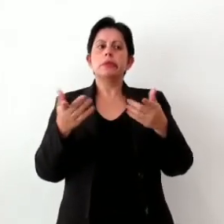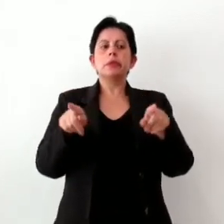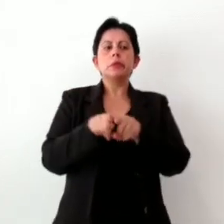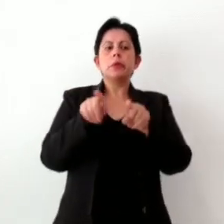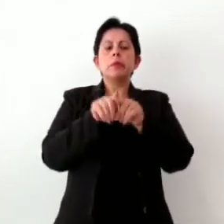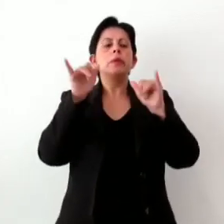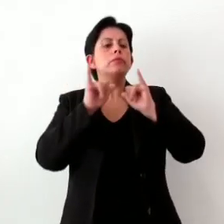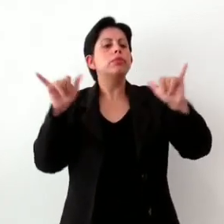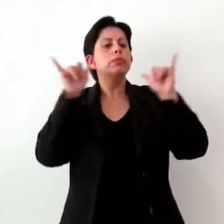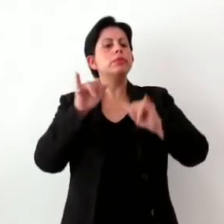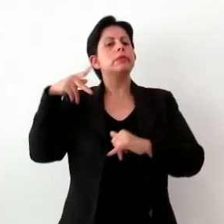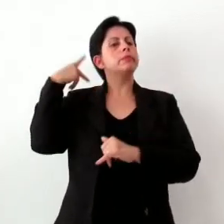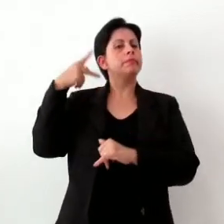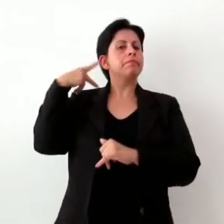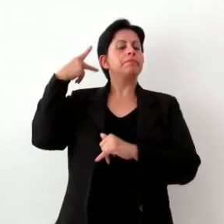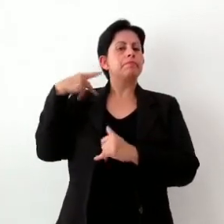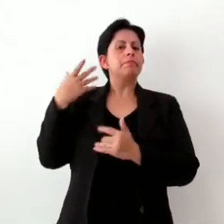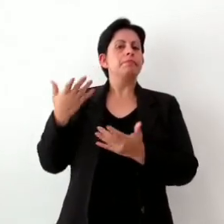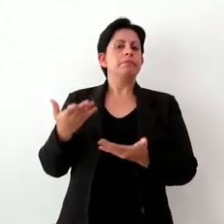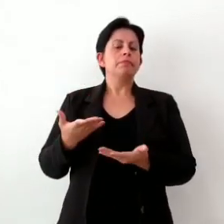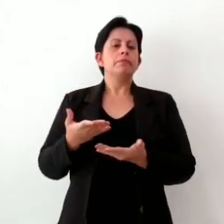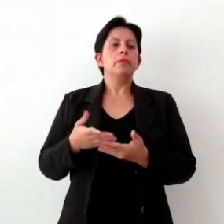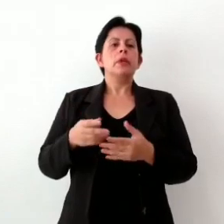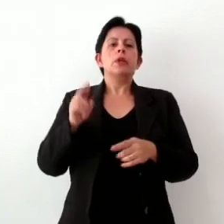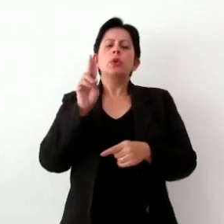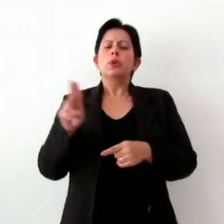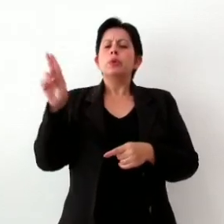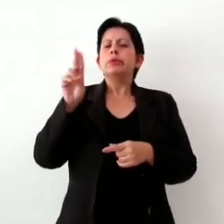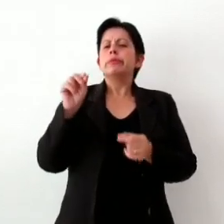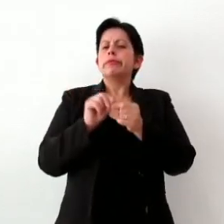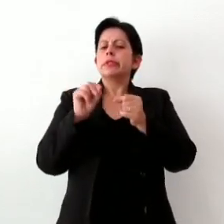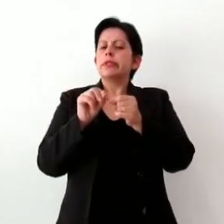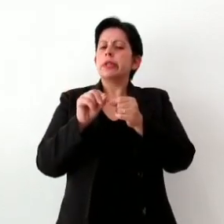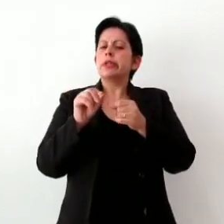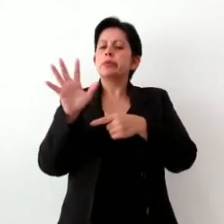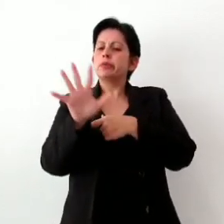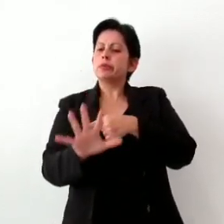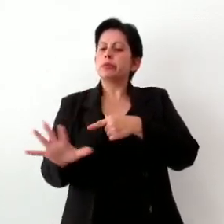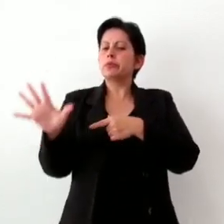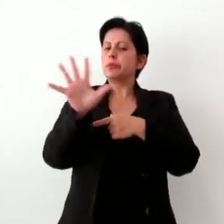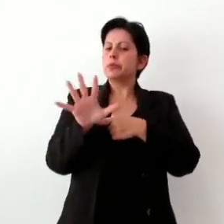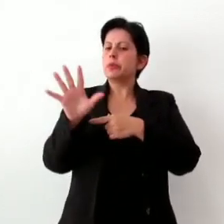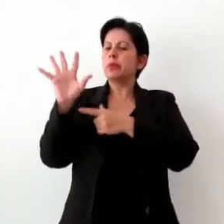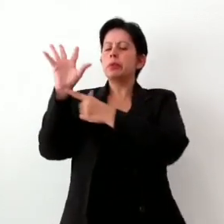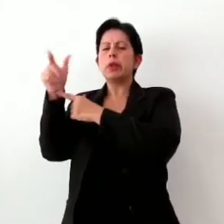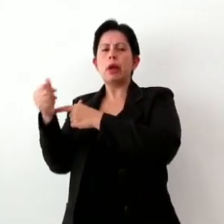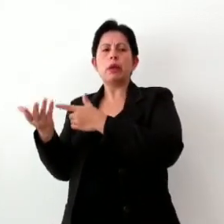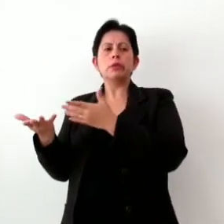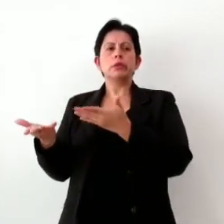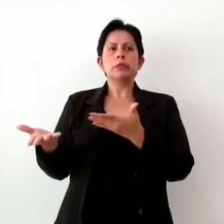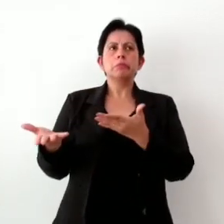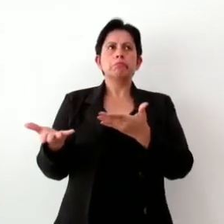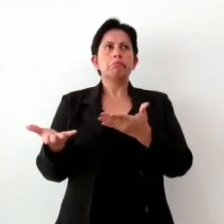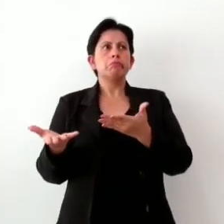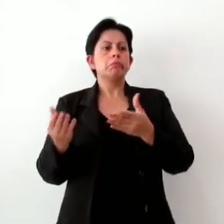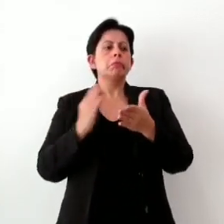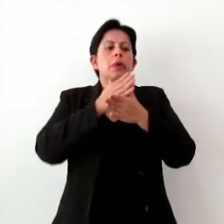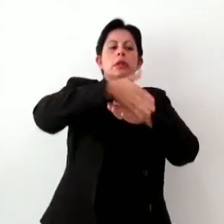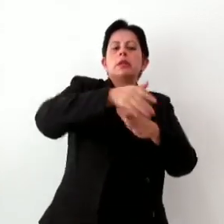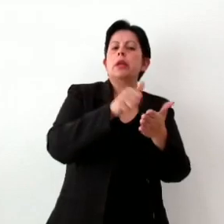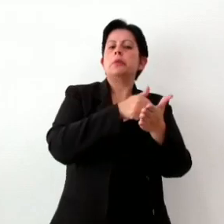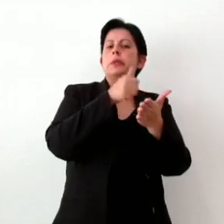de propaganda política, né? Ou os usos que se faz do campo da arte para se entrar